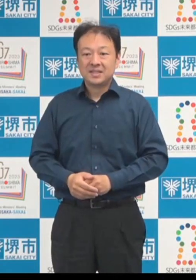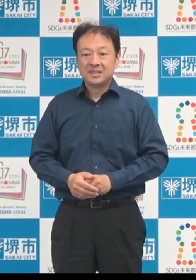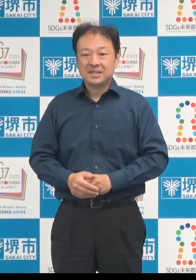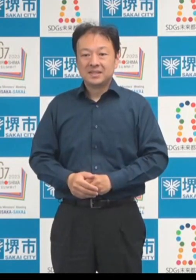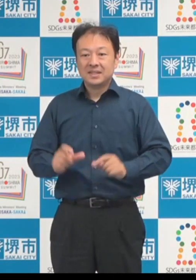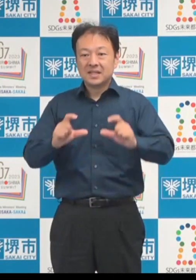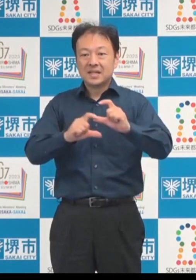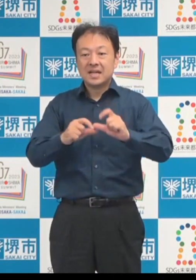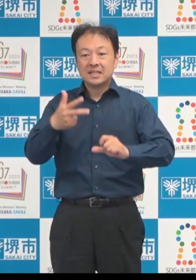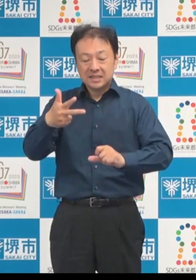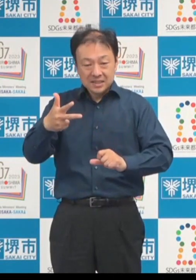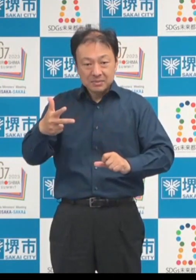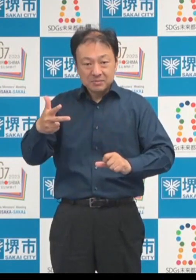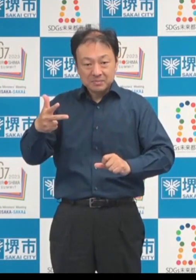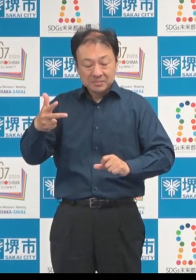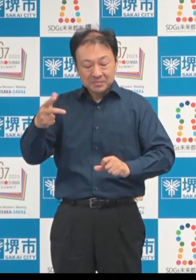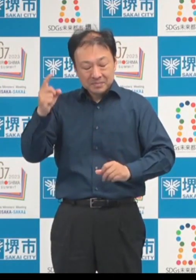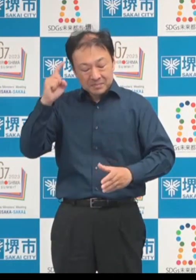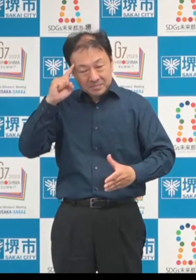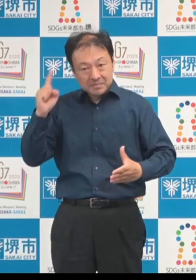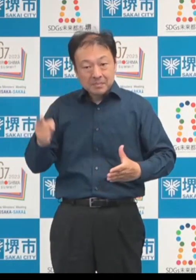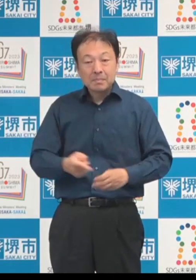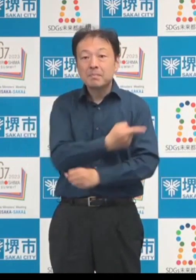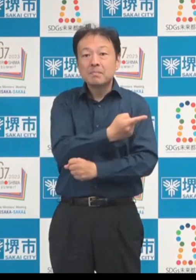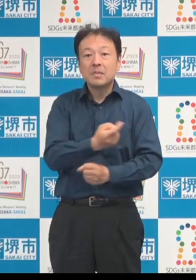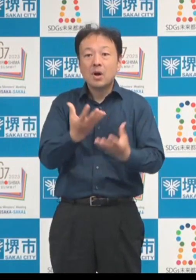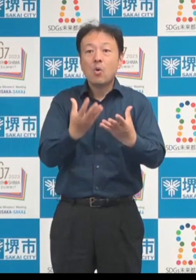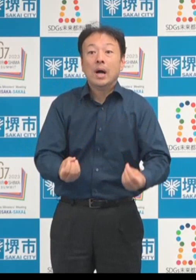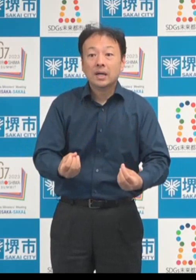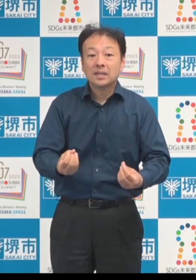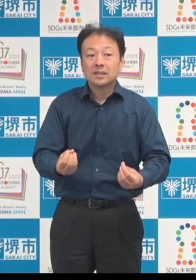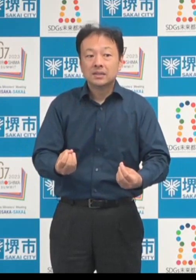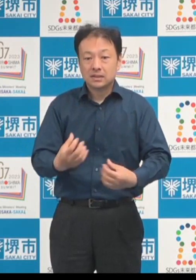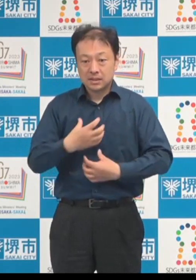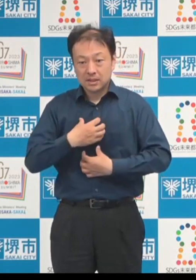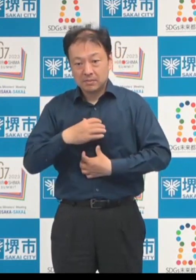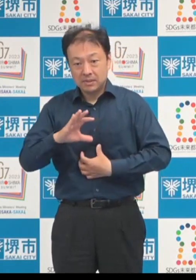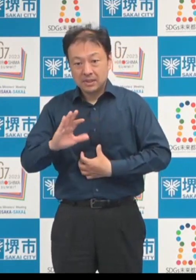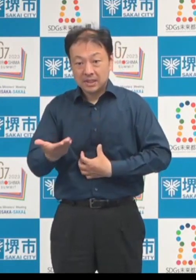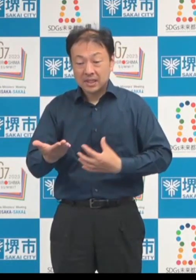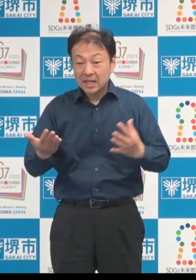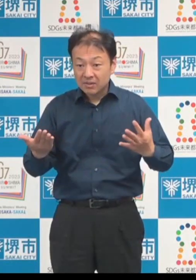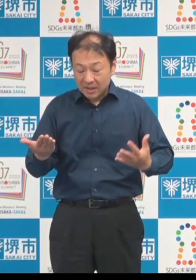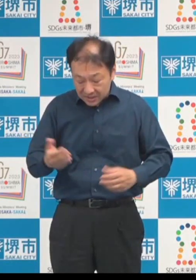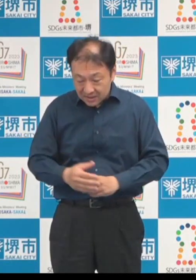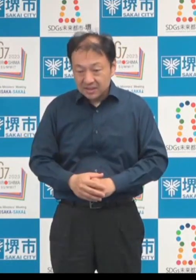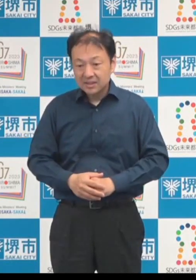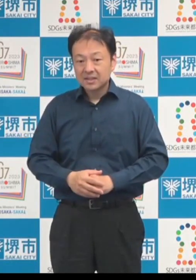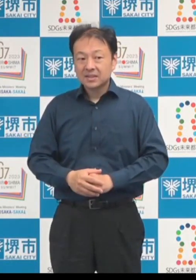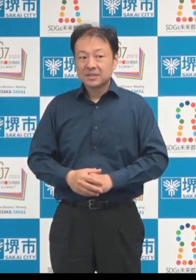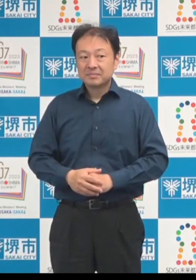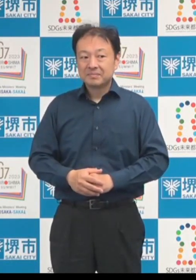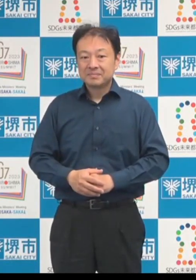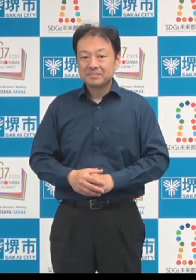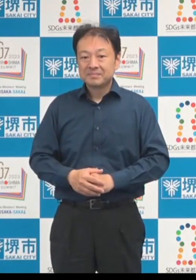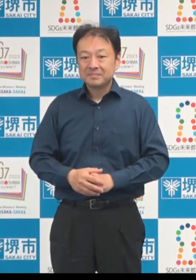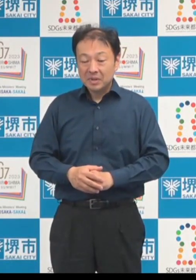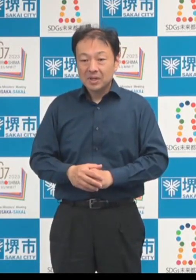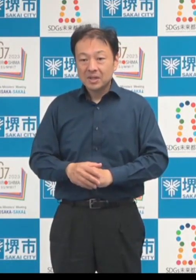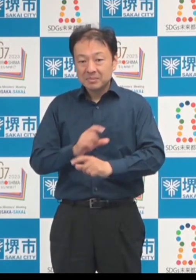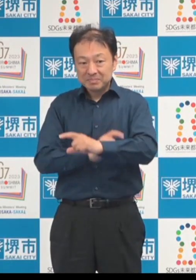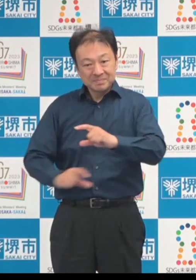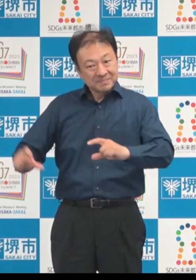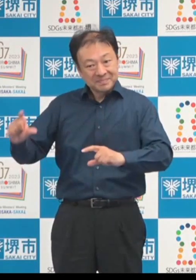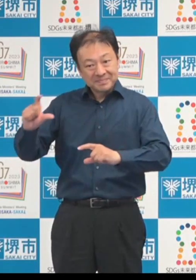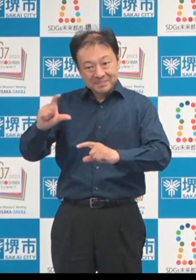劇場でもう全部終わってましたっていう恐れは本当にないんでしょうかっていう、その懸念ともう一歩